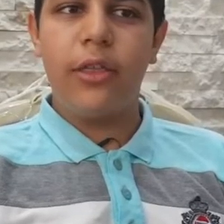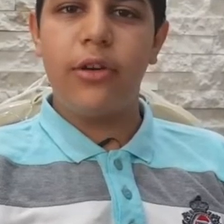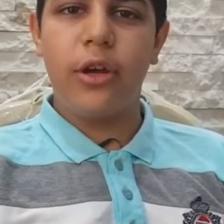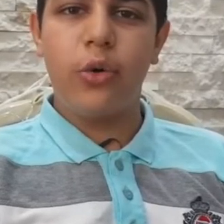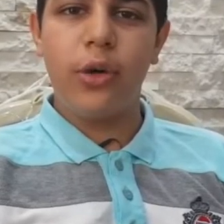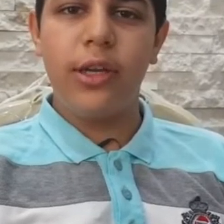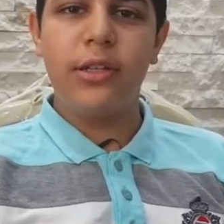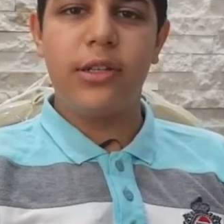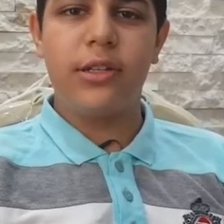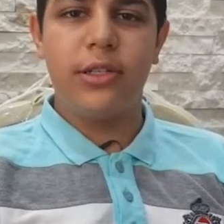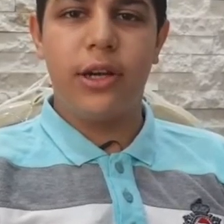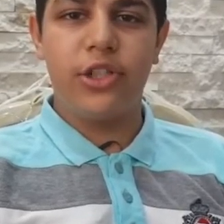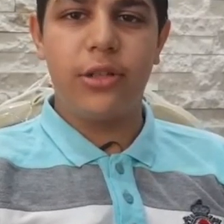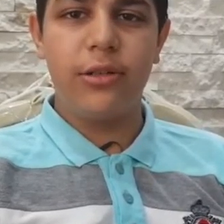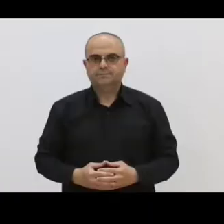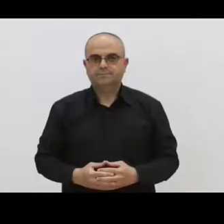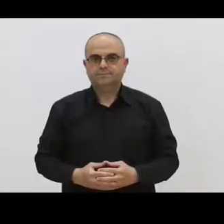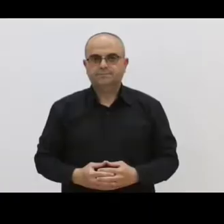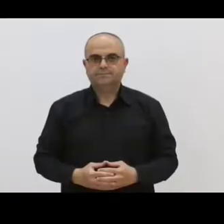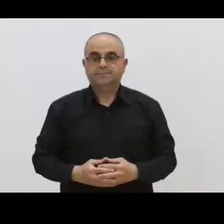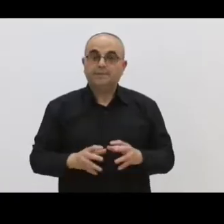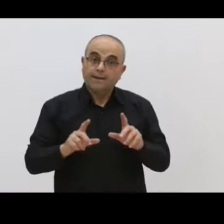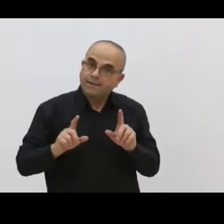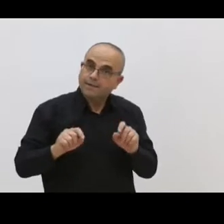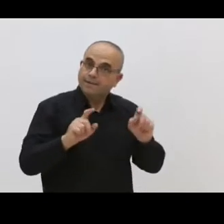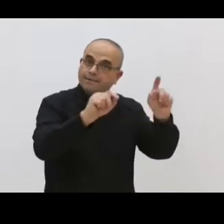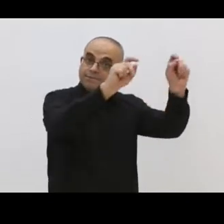ضد كويد 19. الفيروسات لا تعرف الحدود،